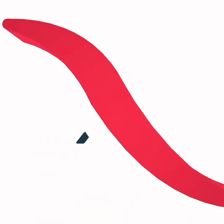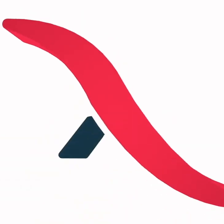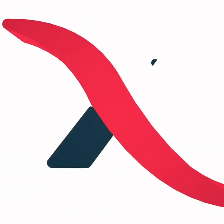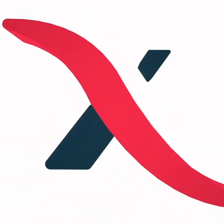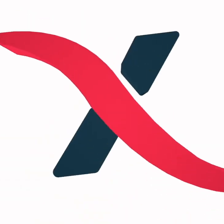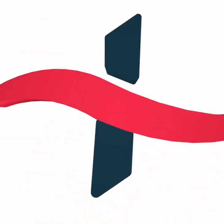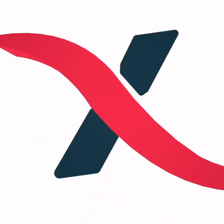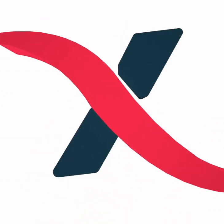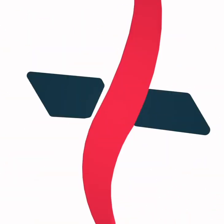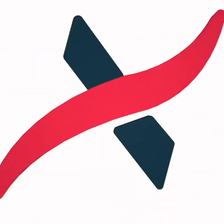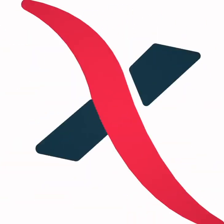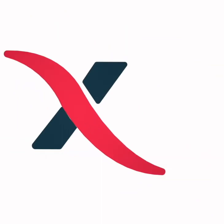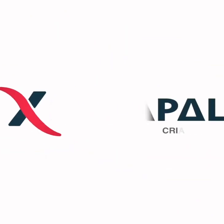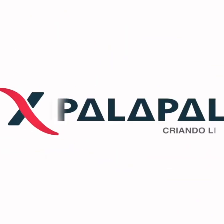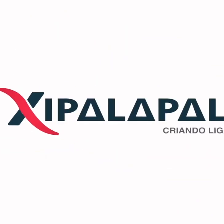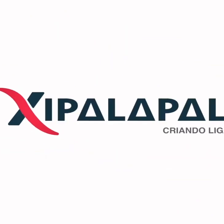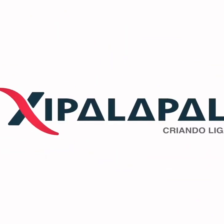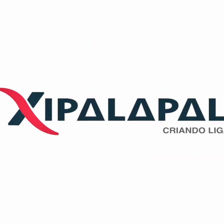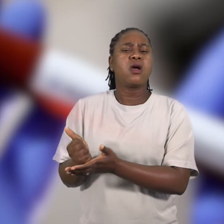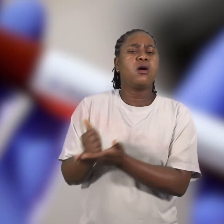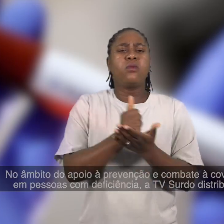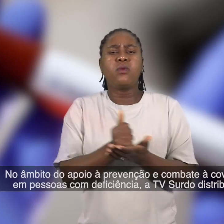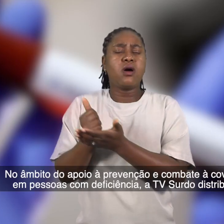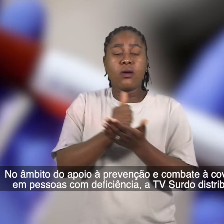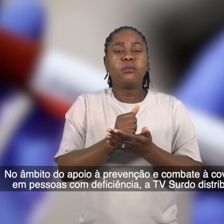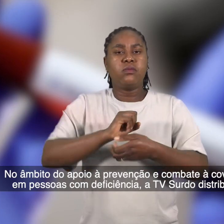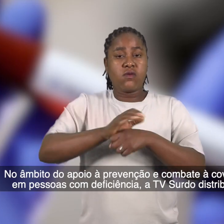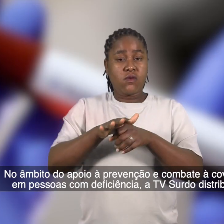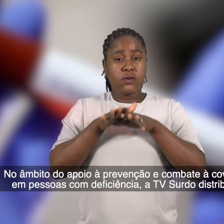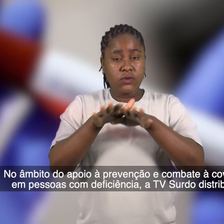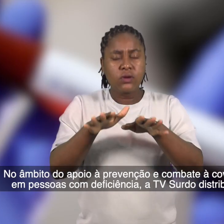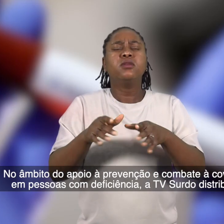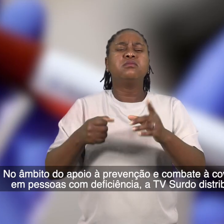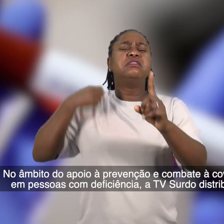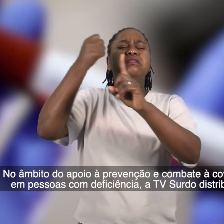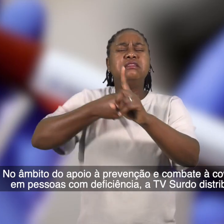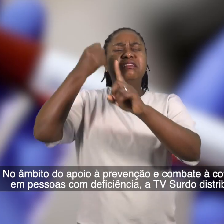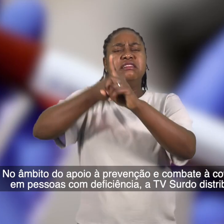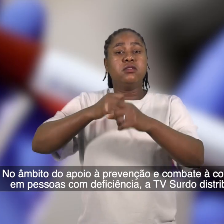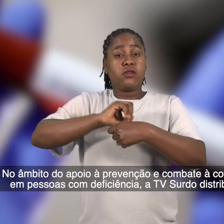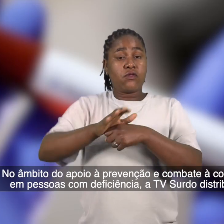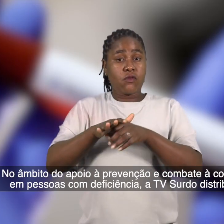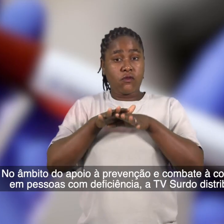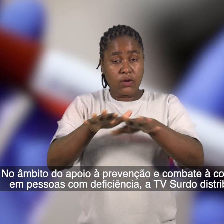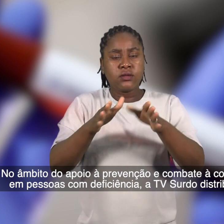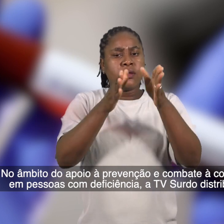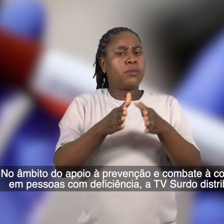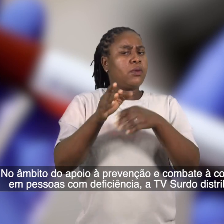Xipalapala Info, edição 10 de julho. No âmbito do apoio à prevenção e combate à Covid-19 em pessoas com deficiência,